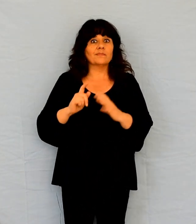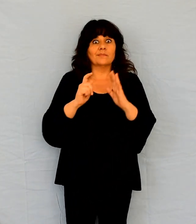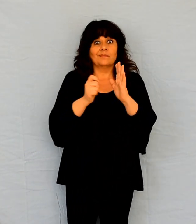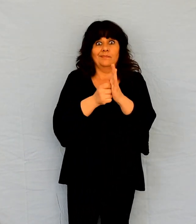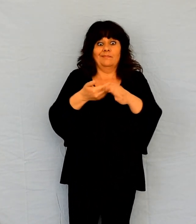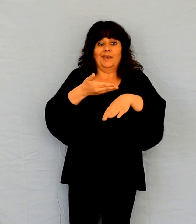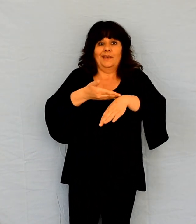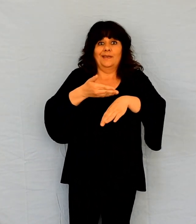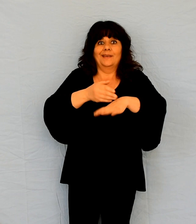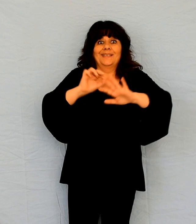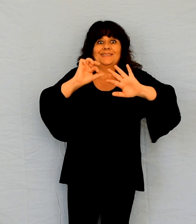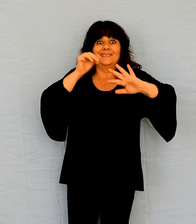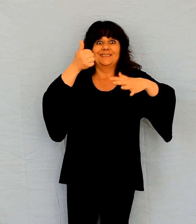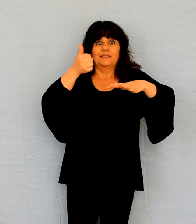c'est-à-dire midi.